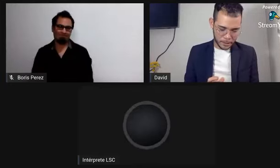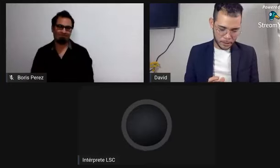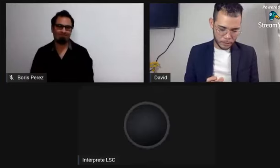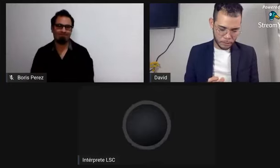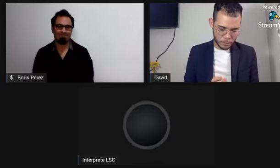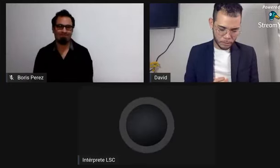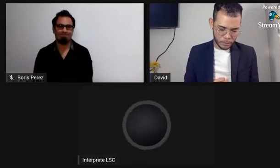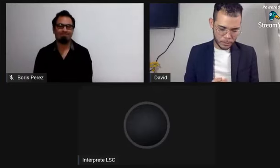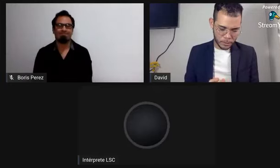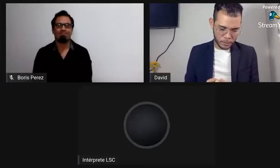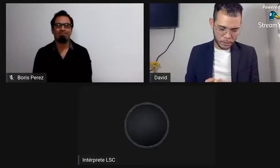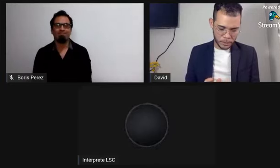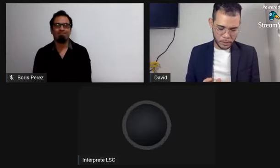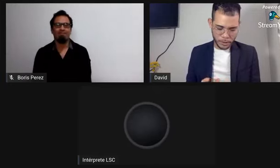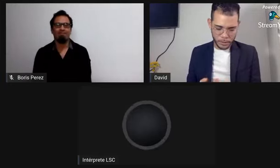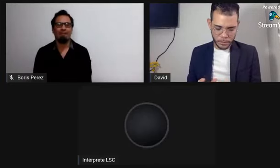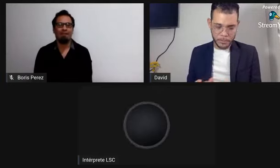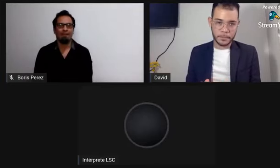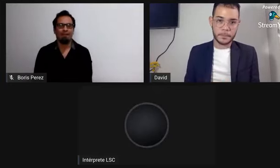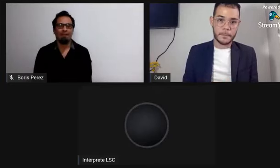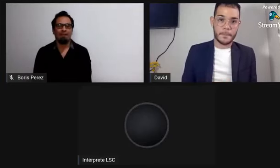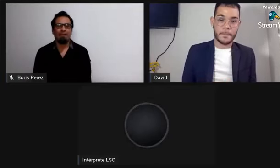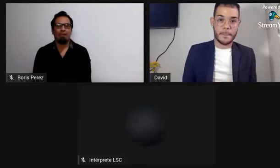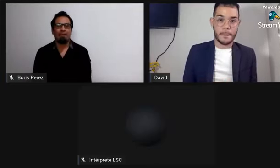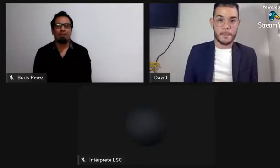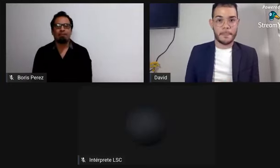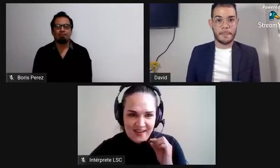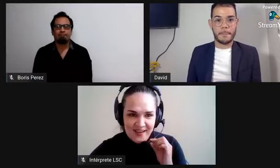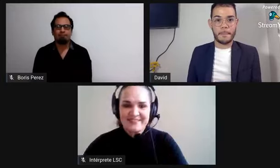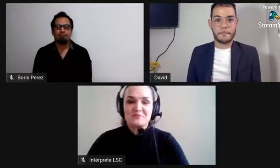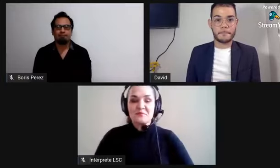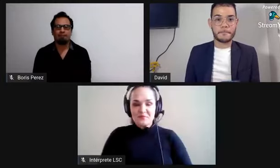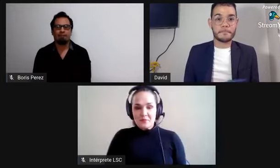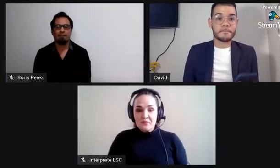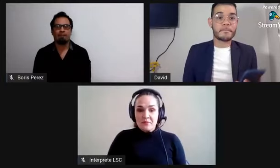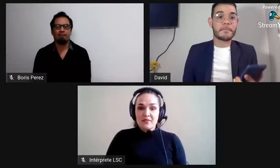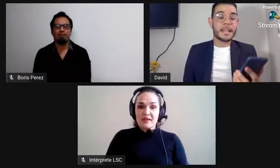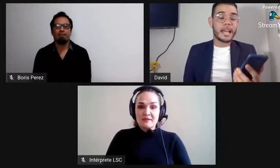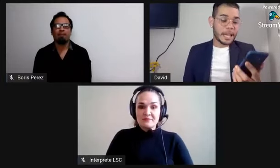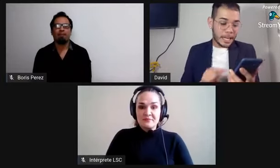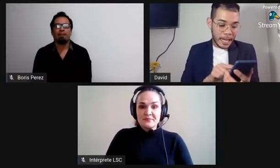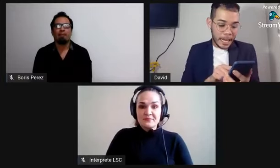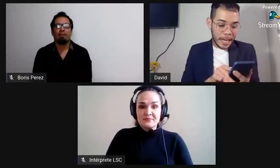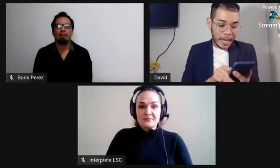Ojalá que podamos tener más y más tiempo para poder seguir profundizando en esto.